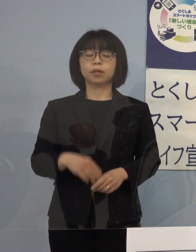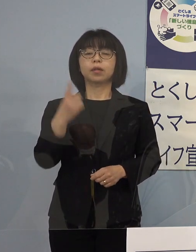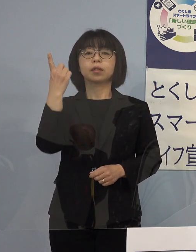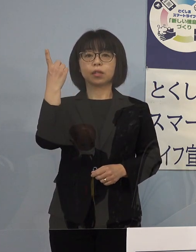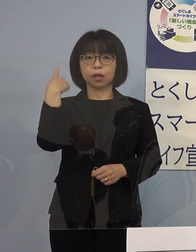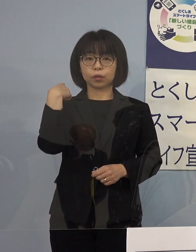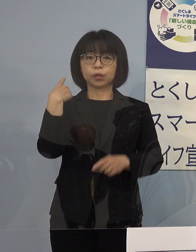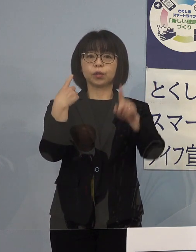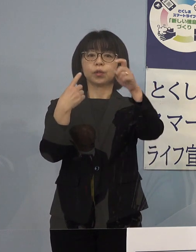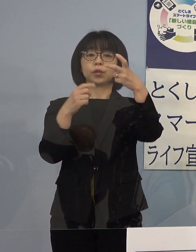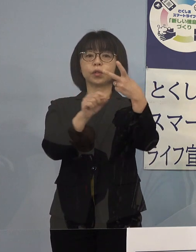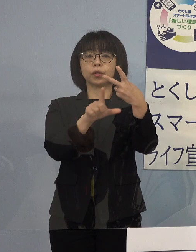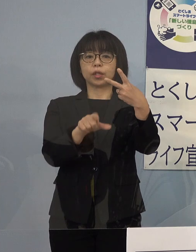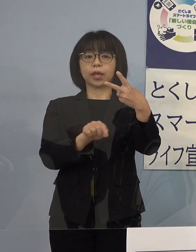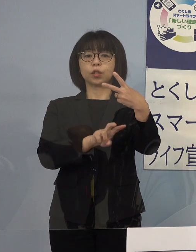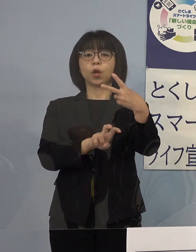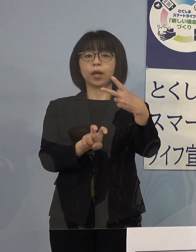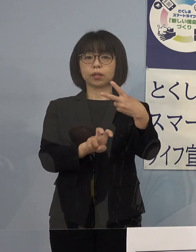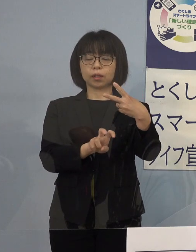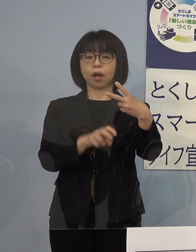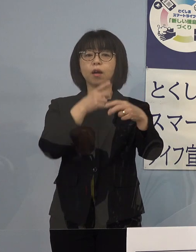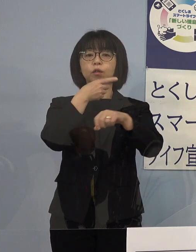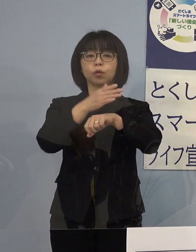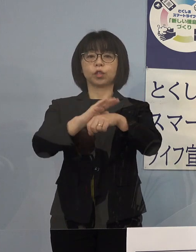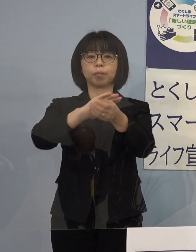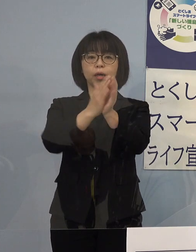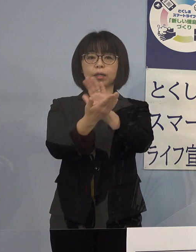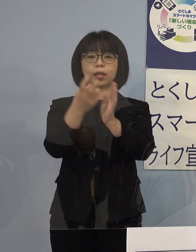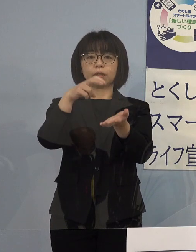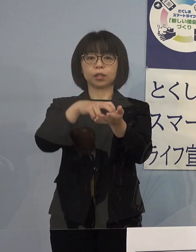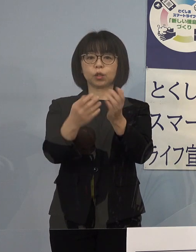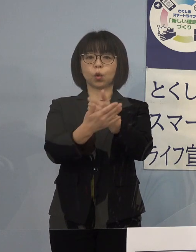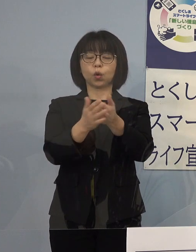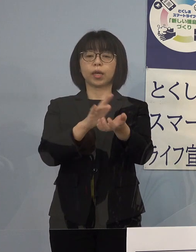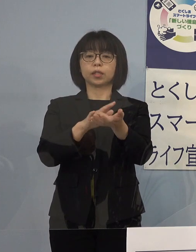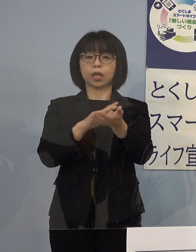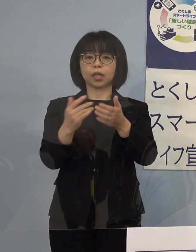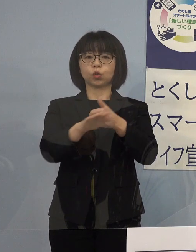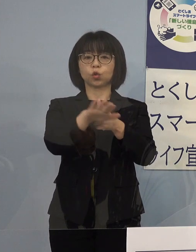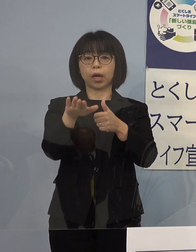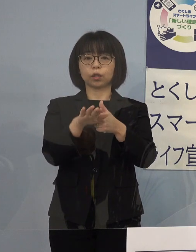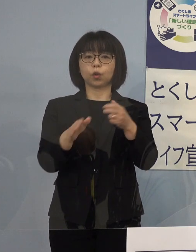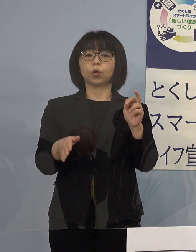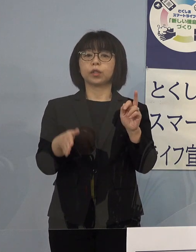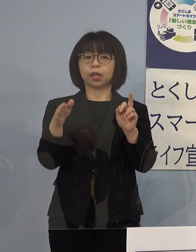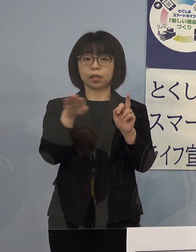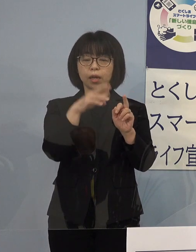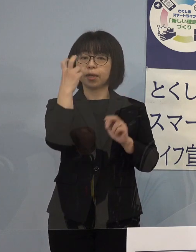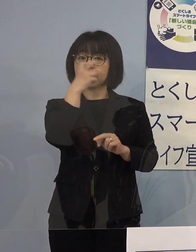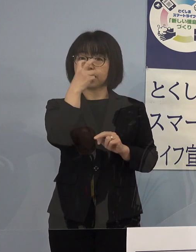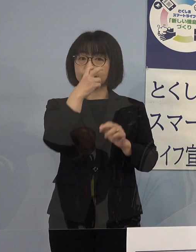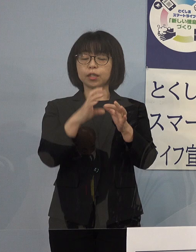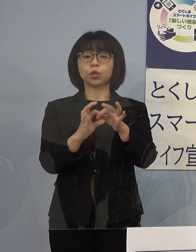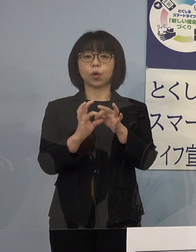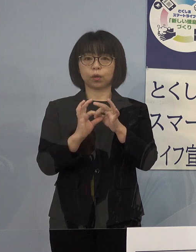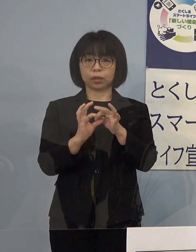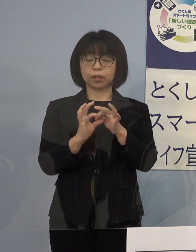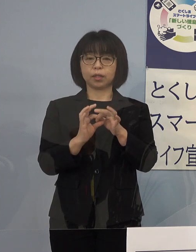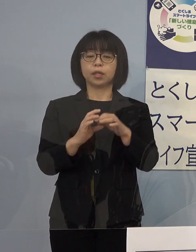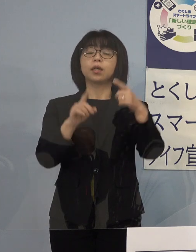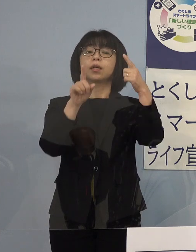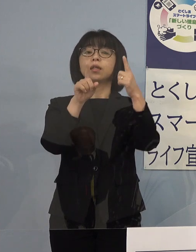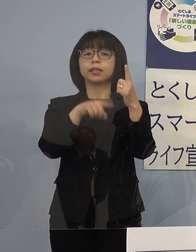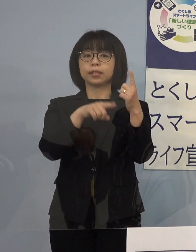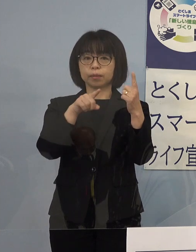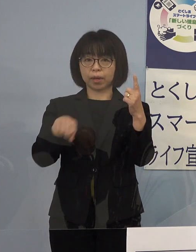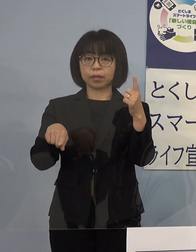日12月の20日、徳島県立保健製薬環境センターの検査によりまして、1名